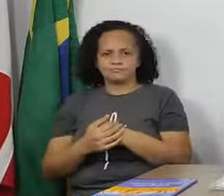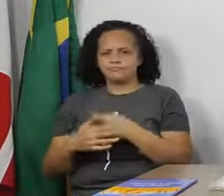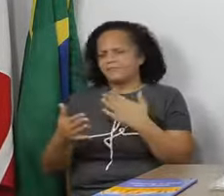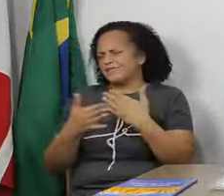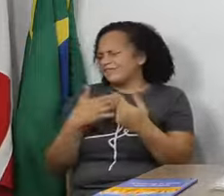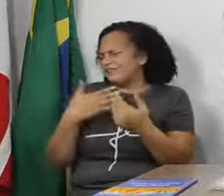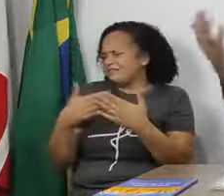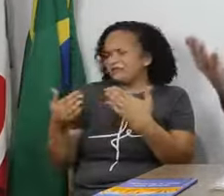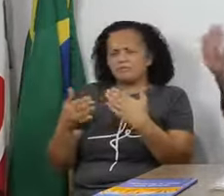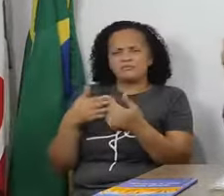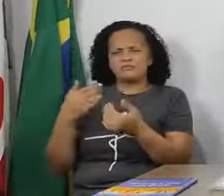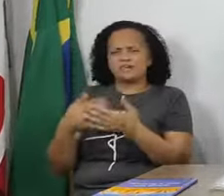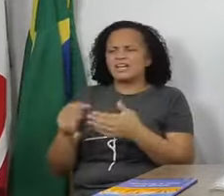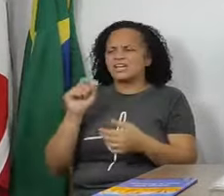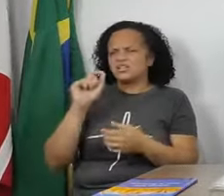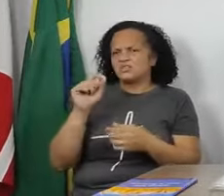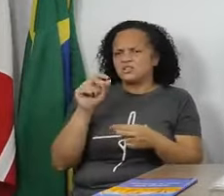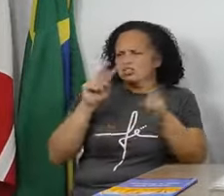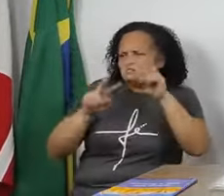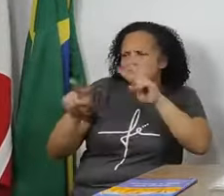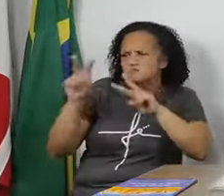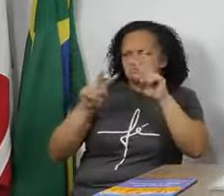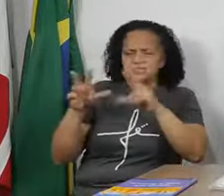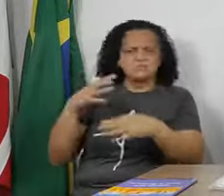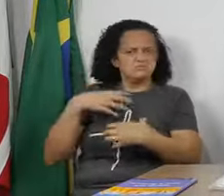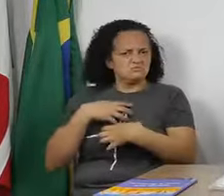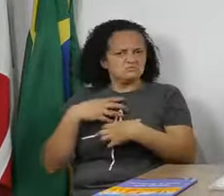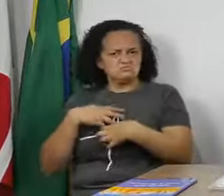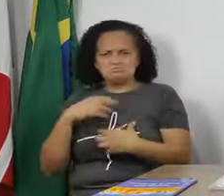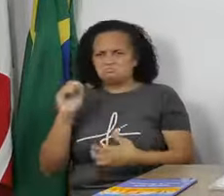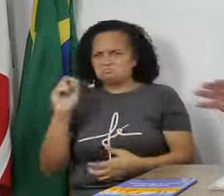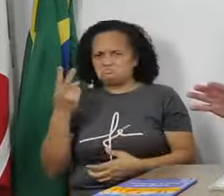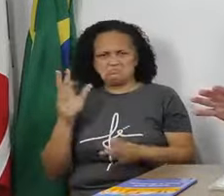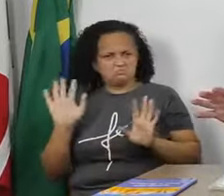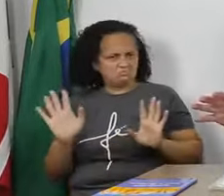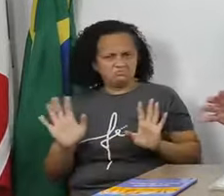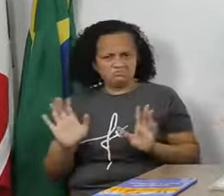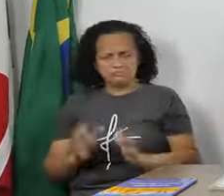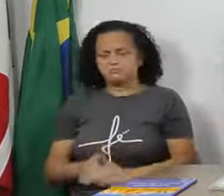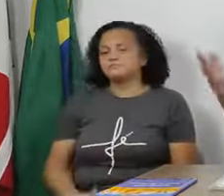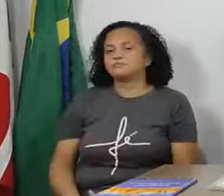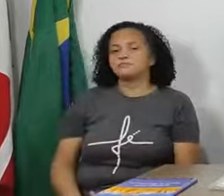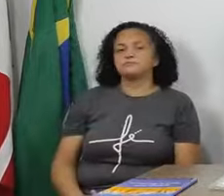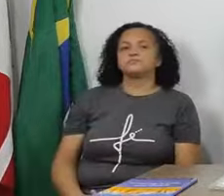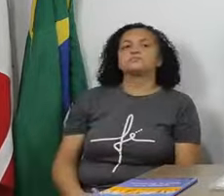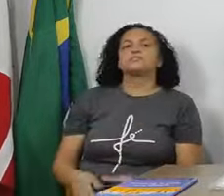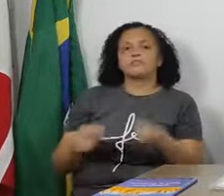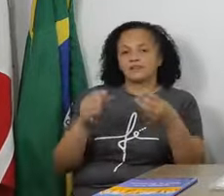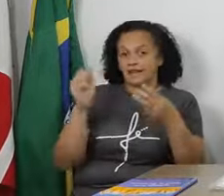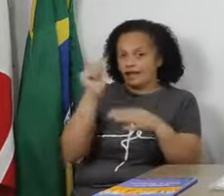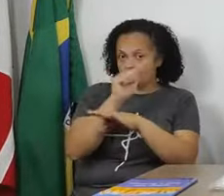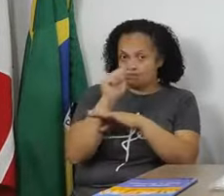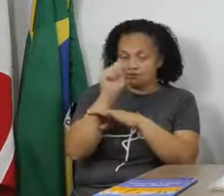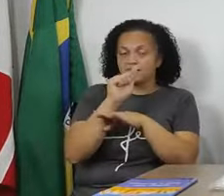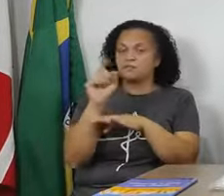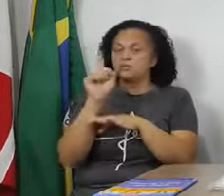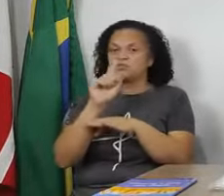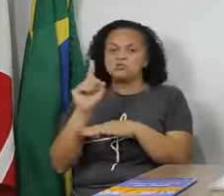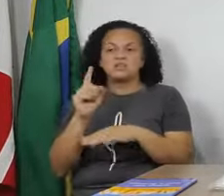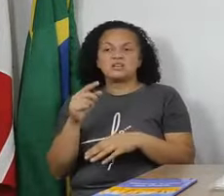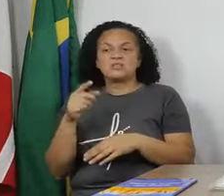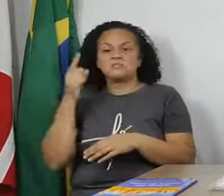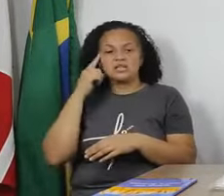que ele estava vendo ou sentindo. Terceiro, ele não atentou para a circunstância contrária,